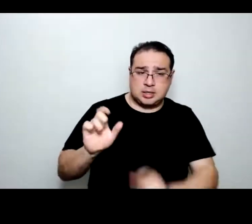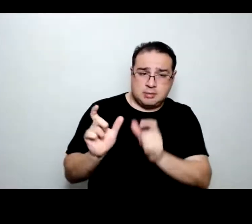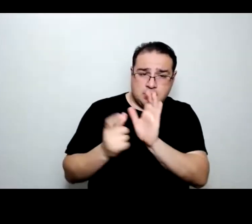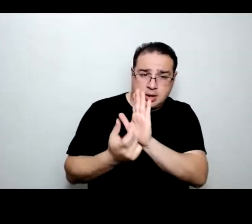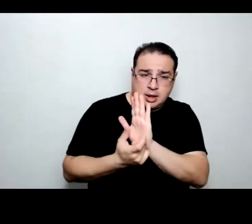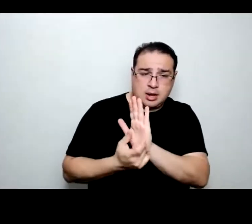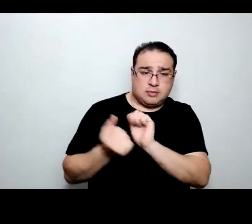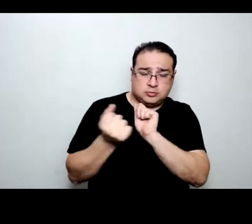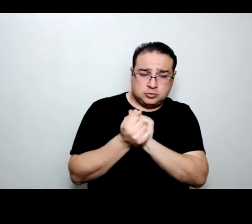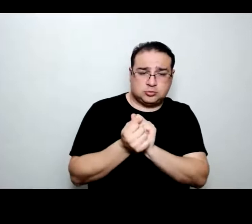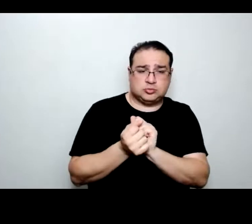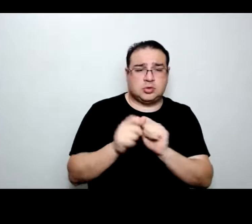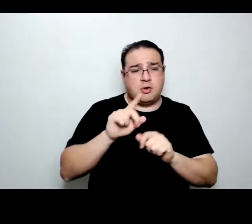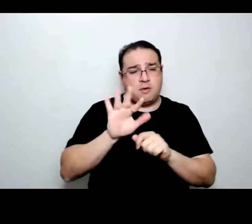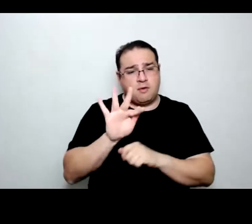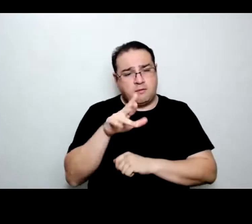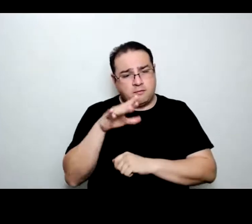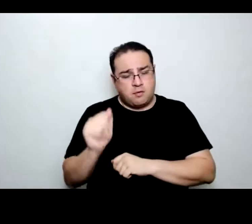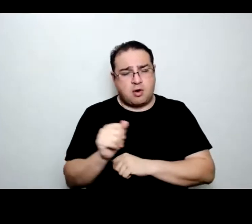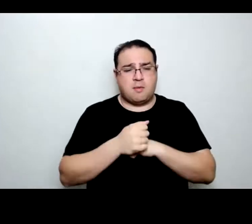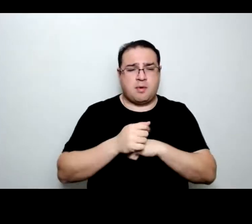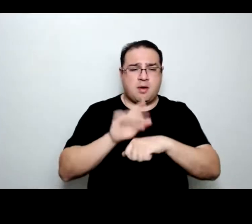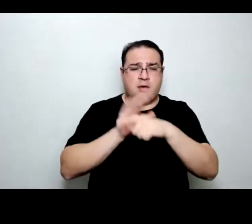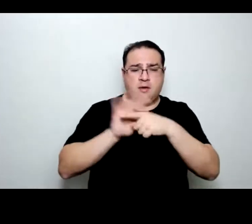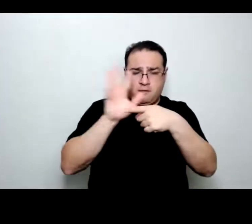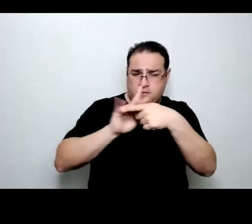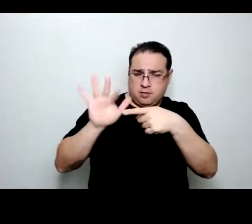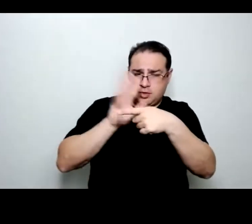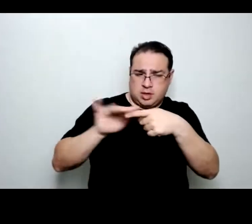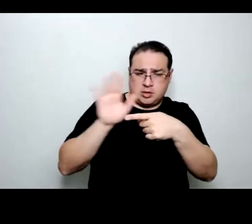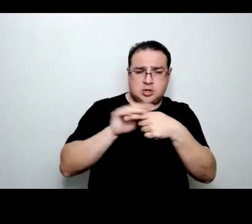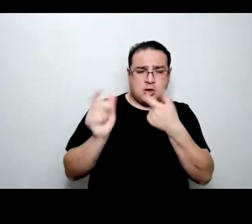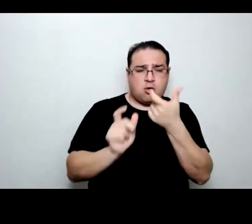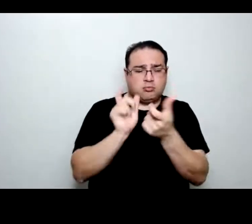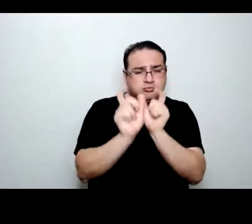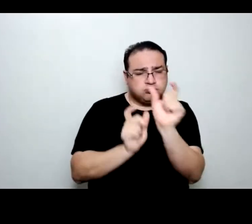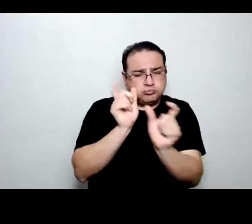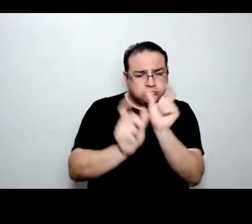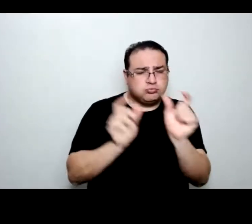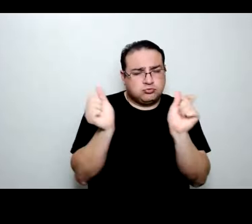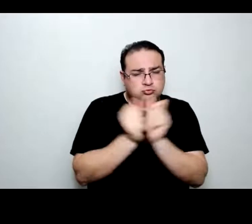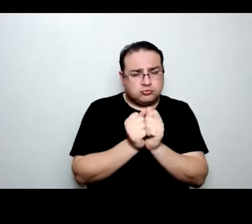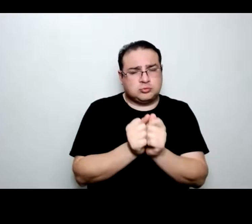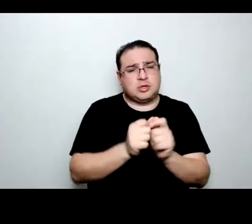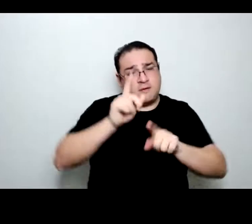pertence essa forma, a representação fonética e fonológica, no caso de haver